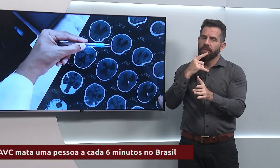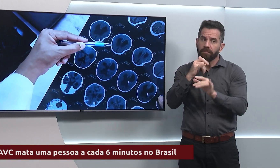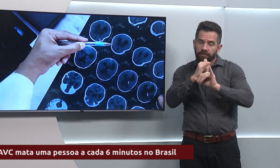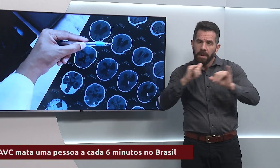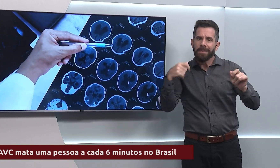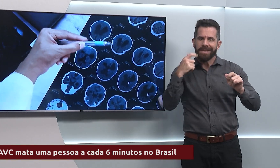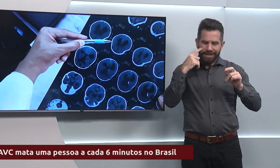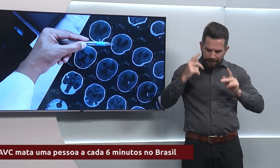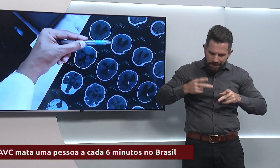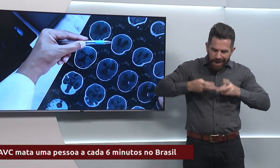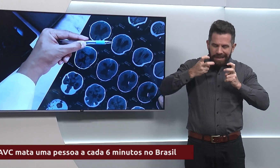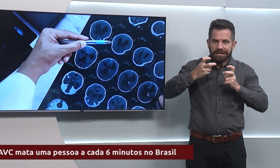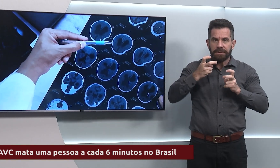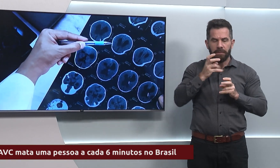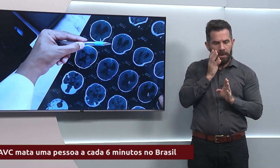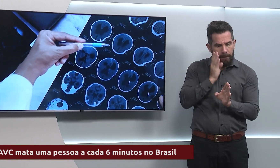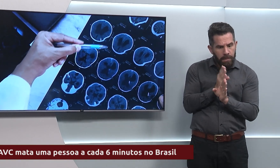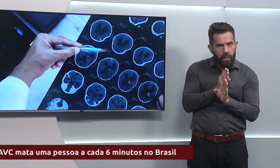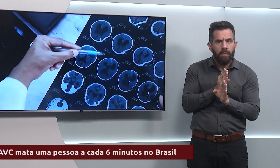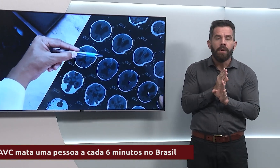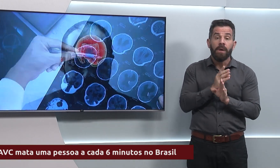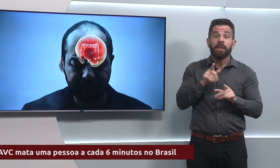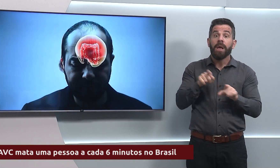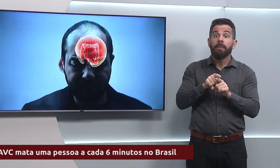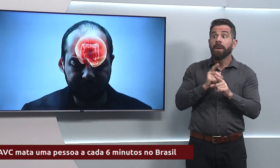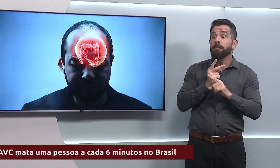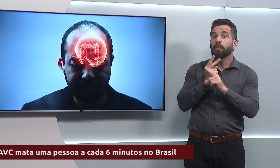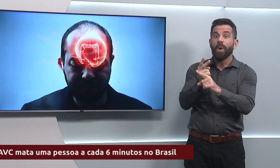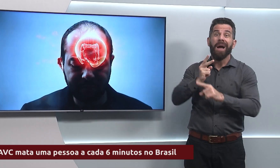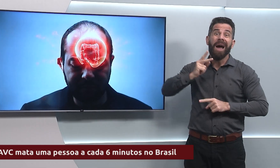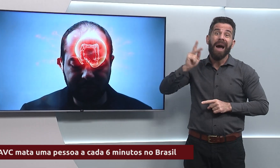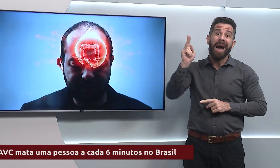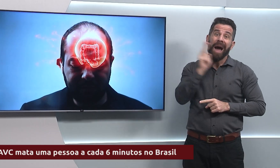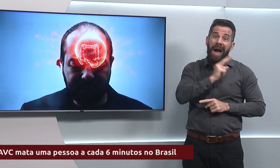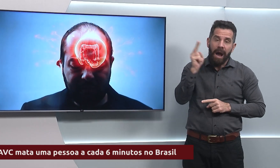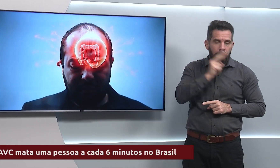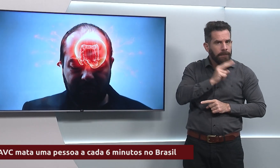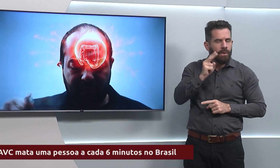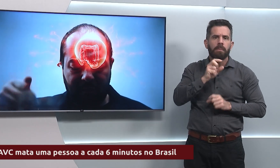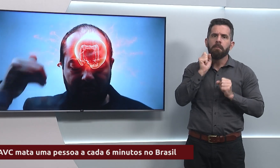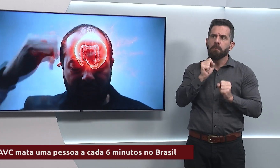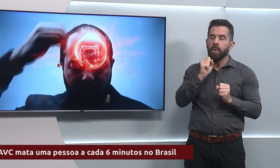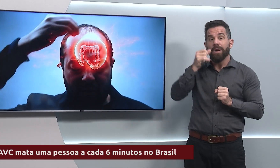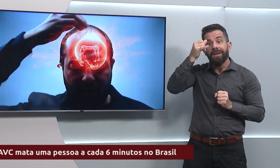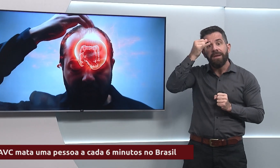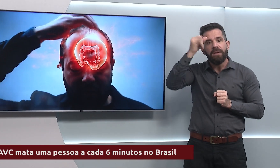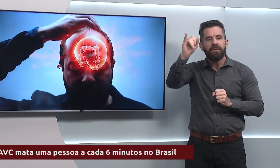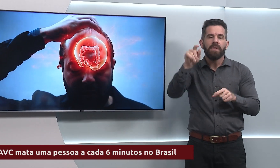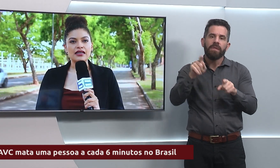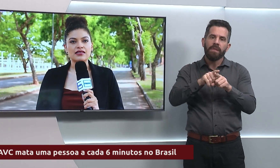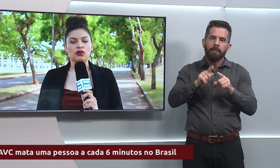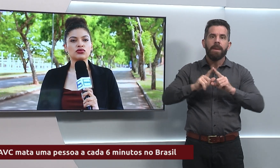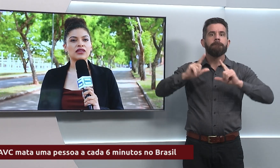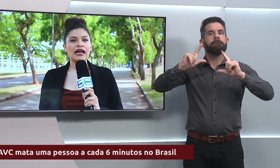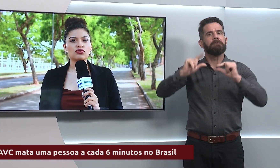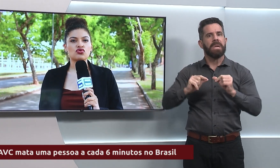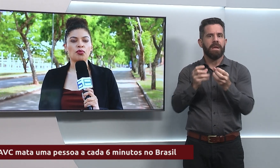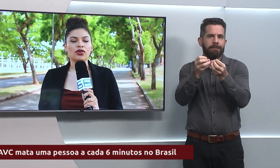tratamento rapidamente pode salvar a vida do paciente e ampliar as chances de recuperação. Segundo dados do portal